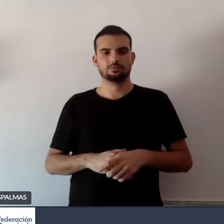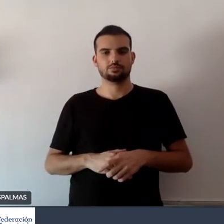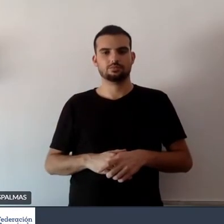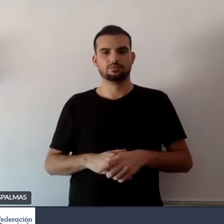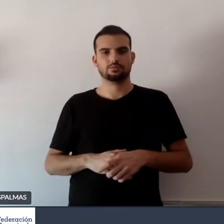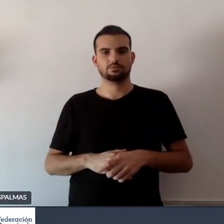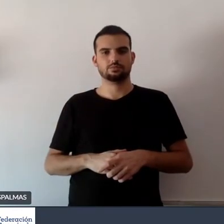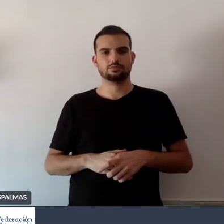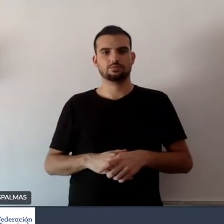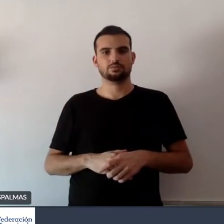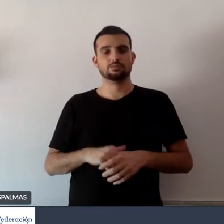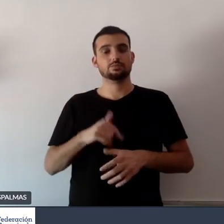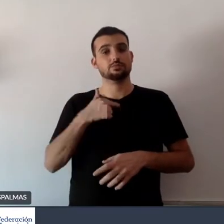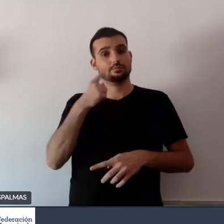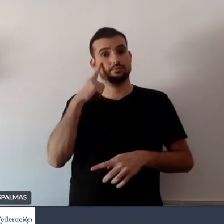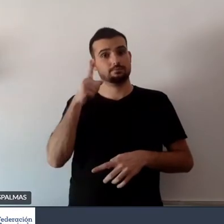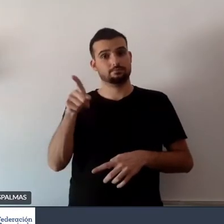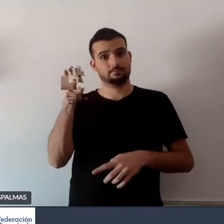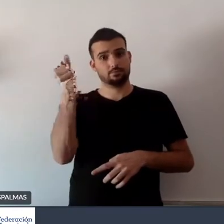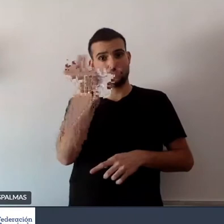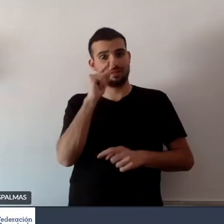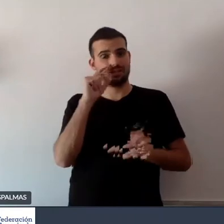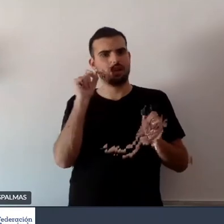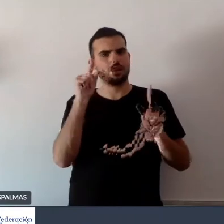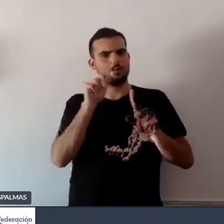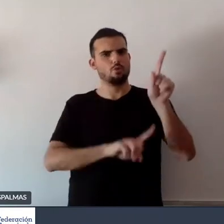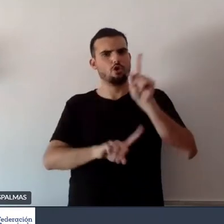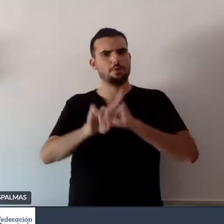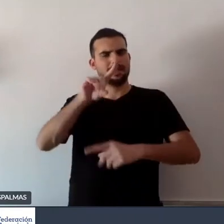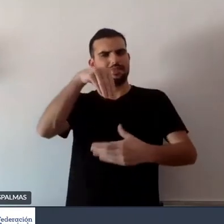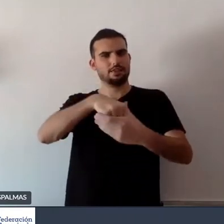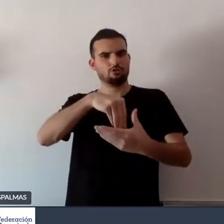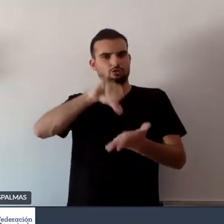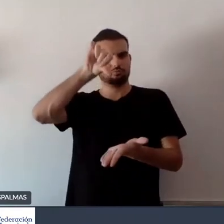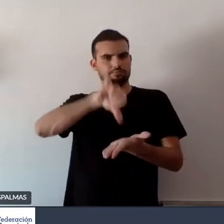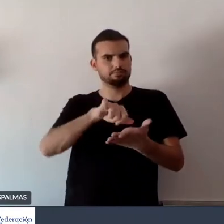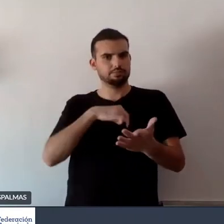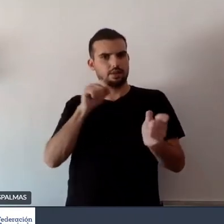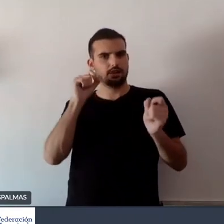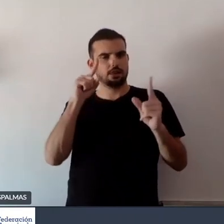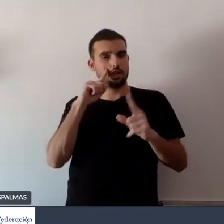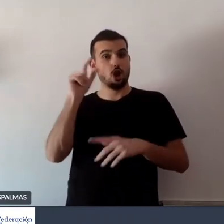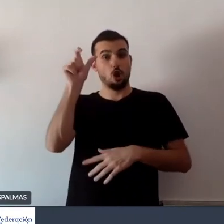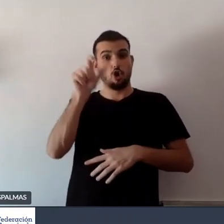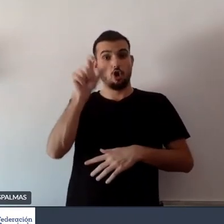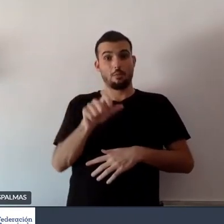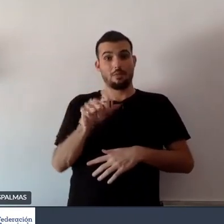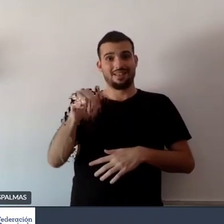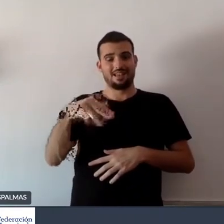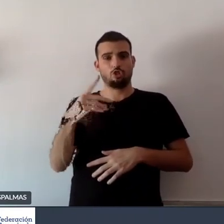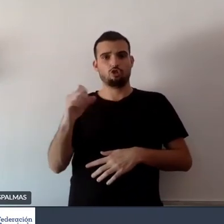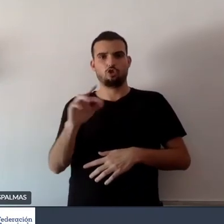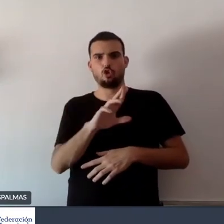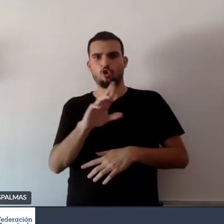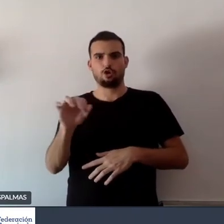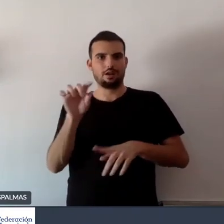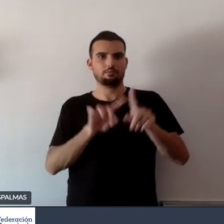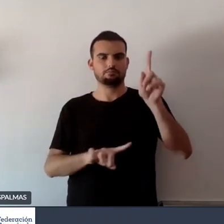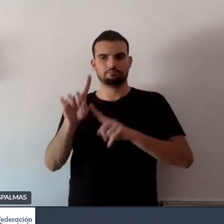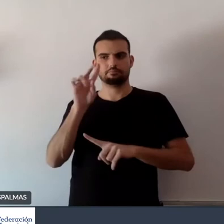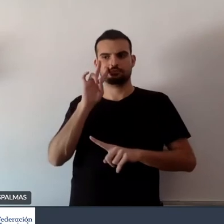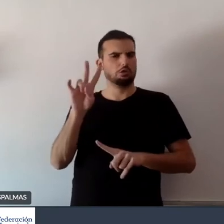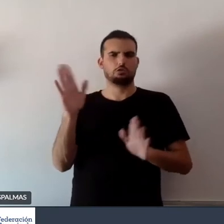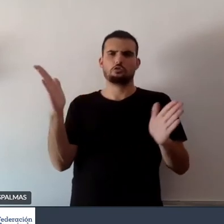Se está dando cuenta de que el problema va a estar en el interior. El jugador interior de Andorra no tiene problema en no recibir porque sabe que su ventaja va a estar aquí